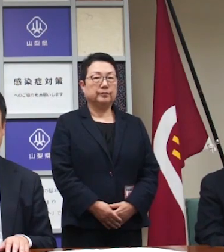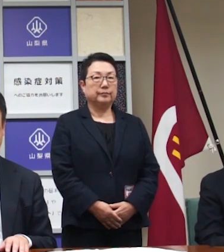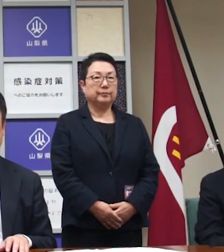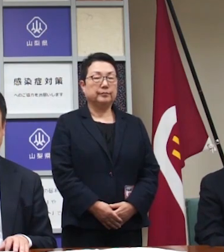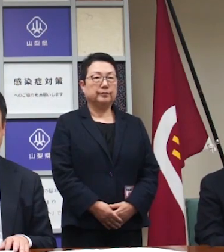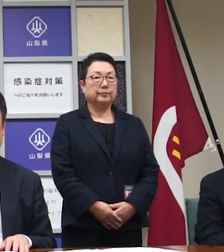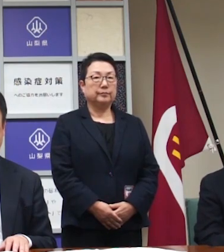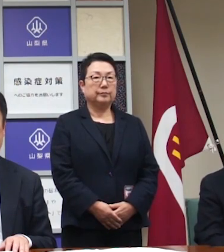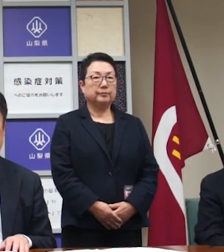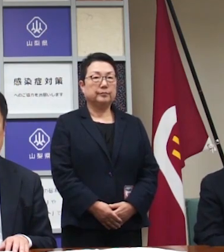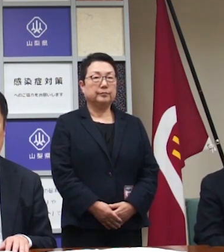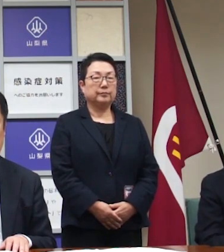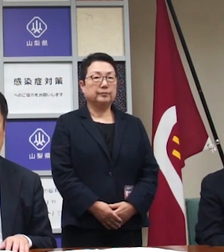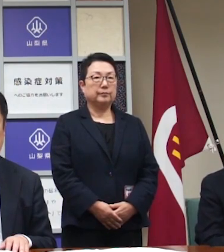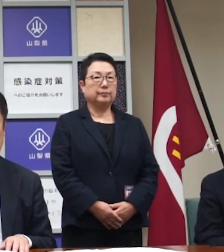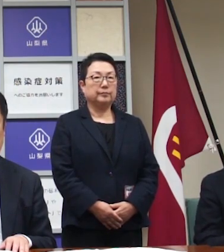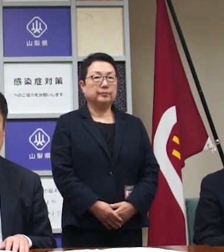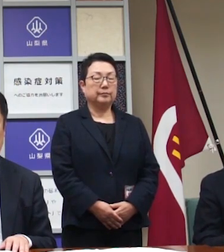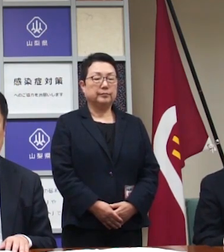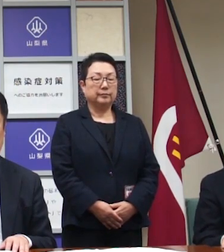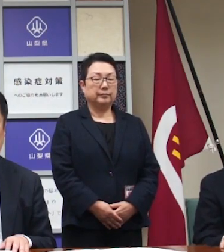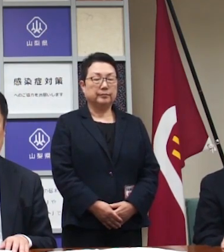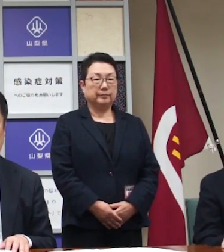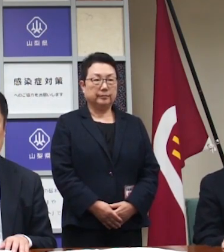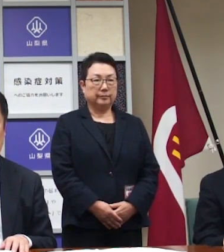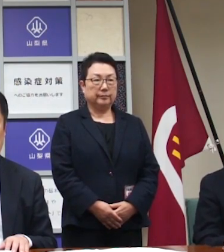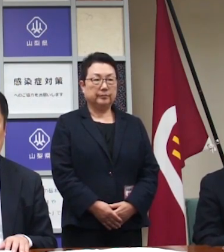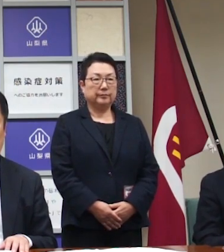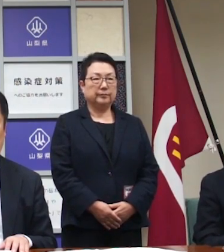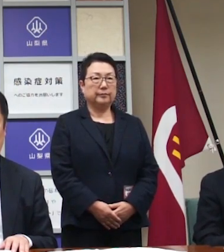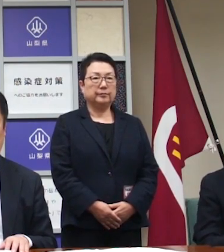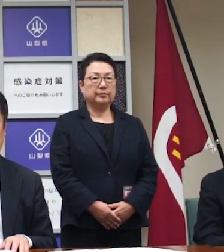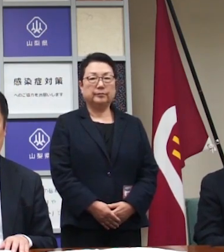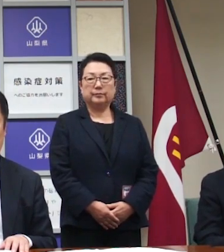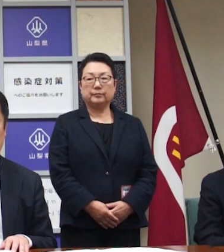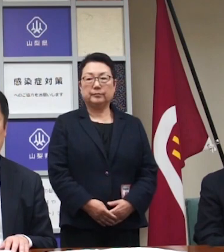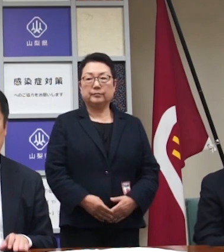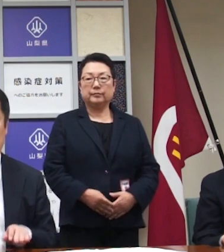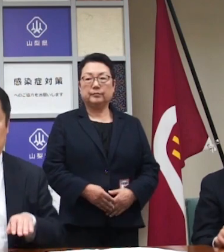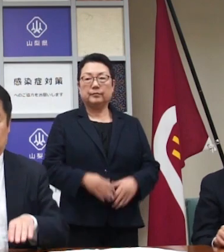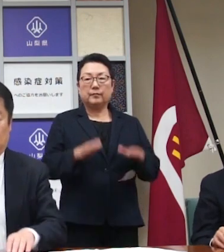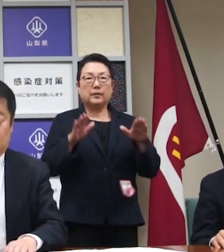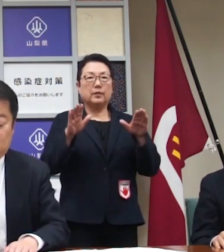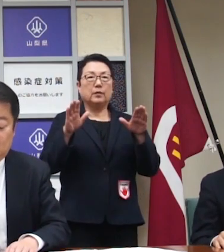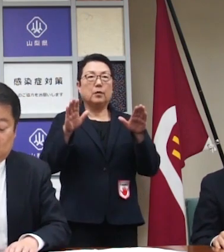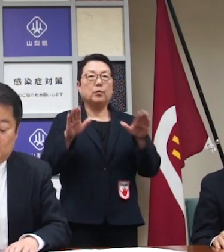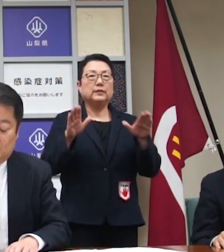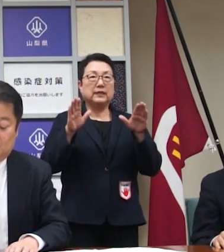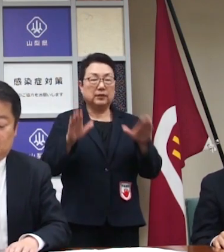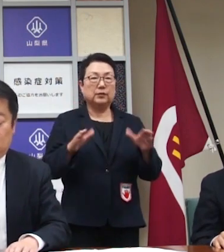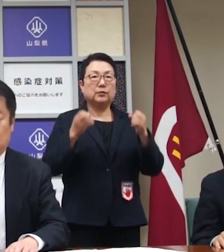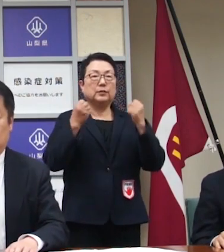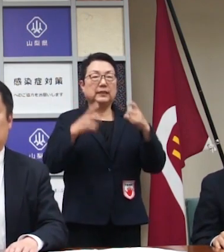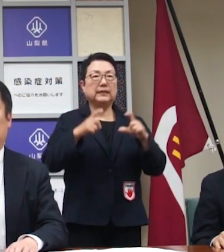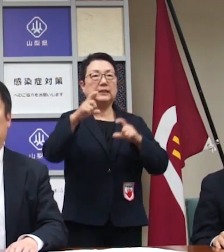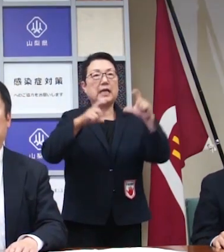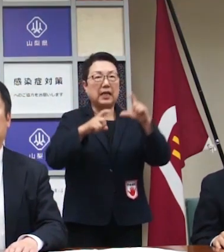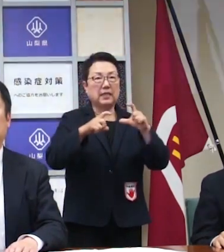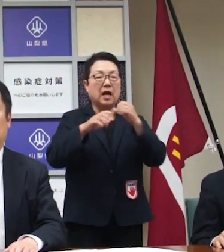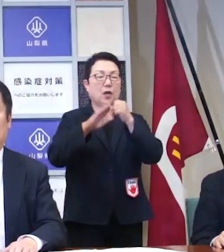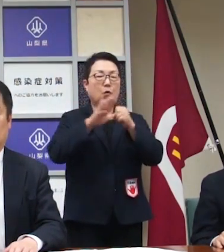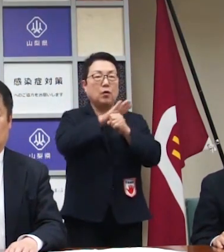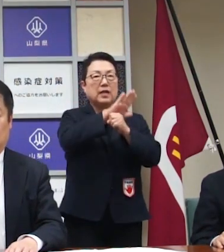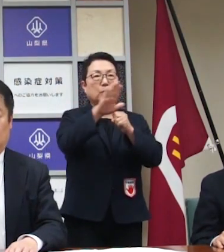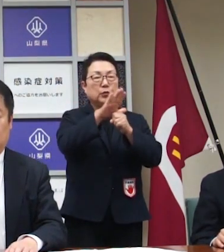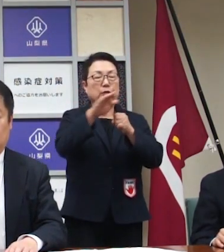県内発生等につきましてございます。よろしくお願いいたします。 はい、それでは本日、新型コロナウイルス感染症に関